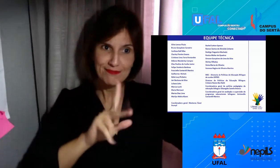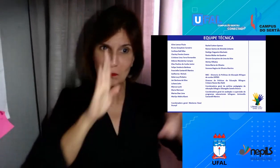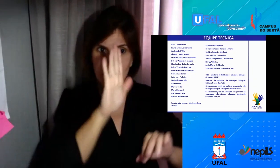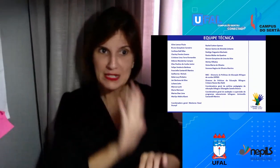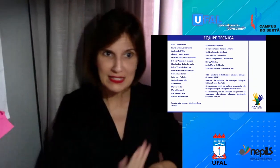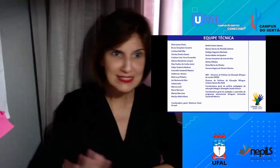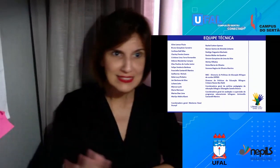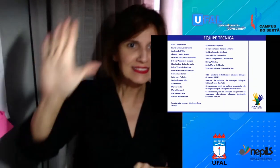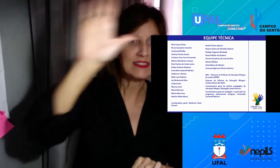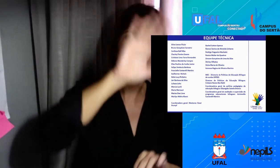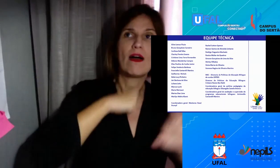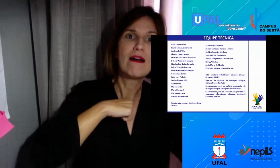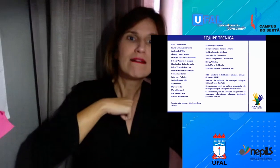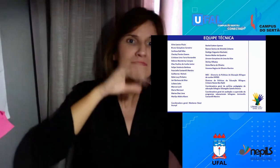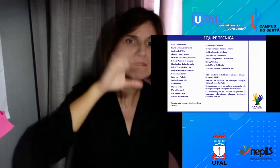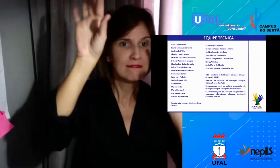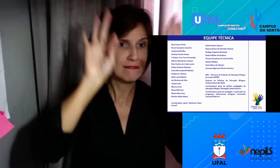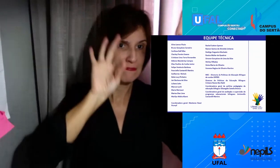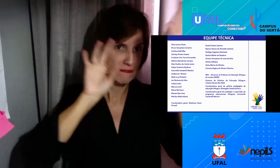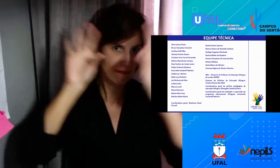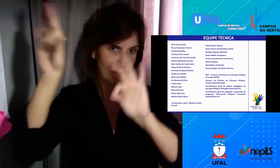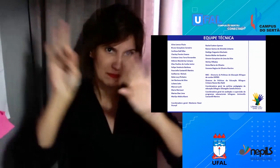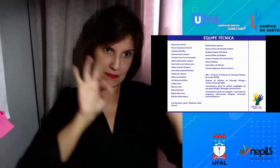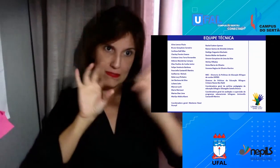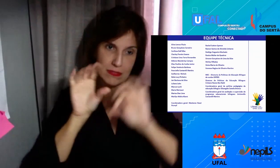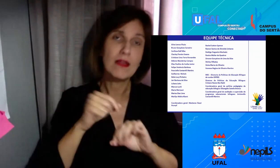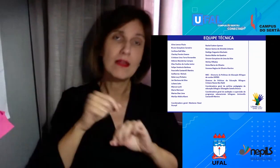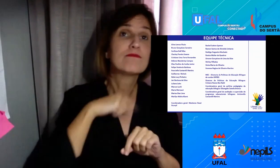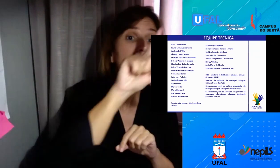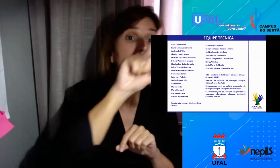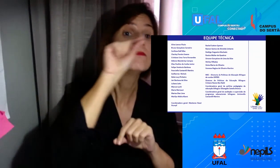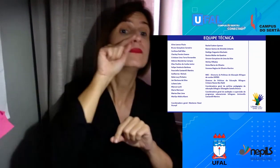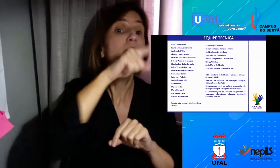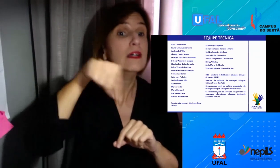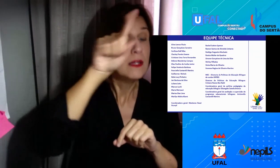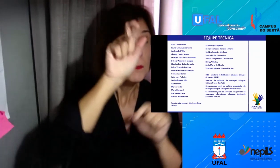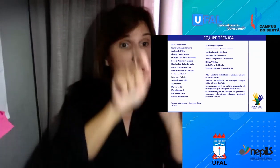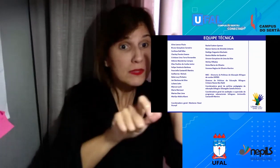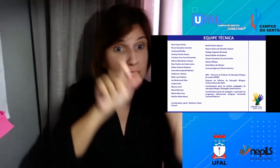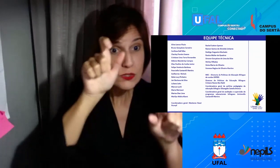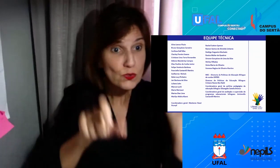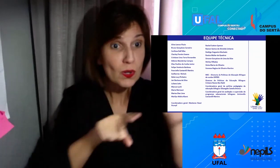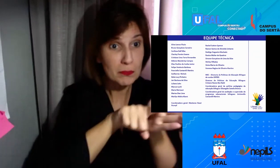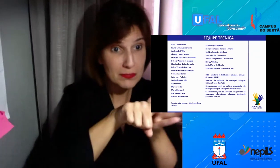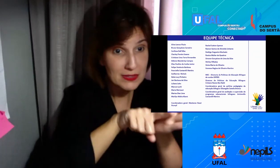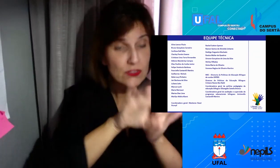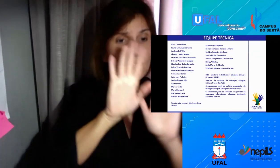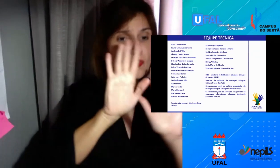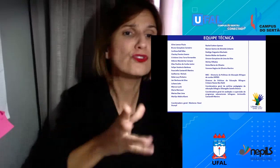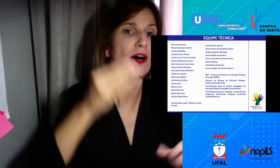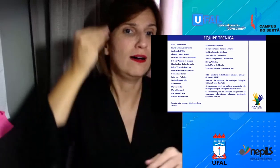de diversas universidades, que compõem o quadro de diversas universidades